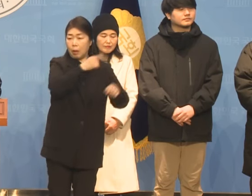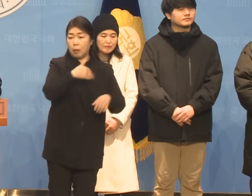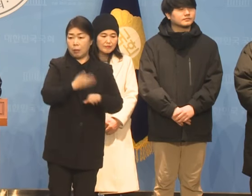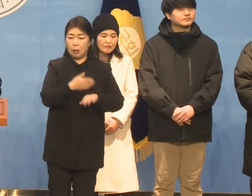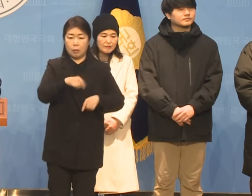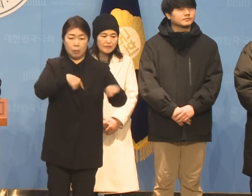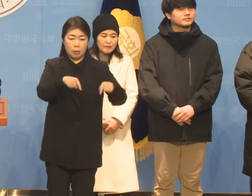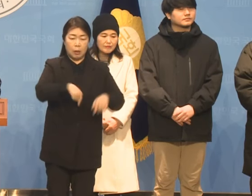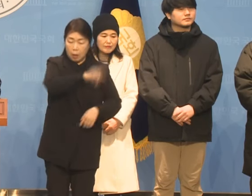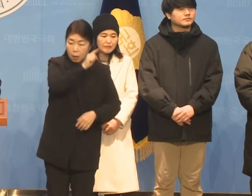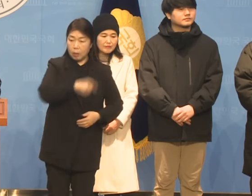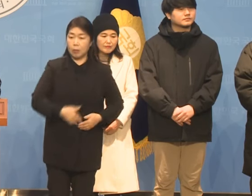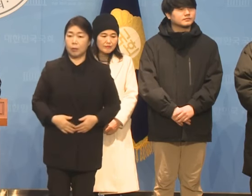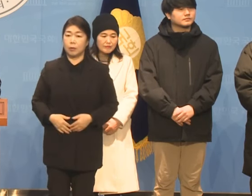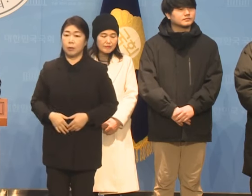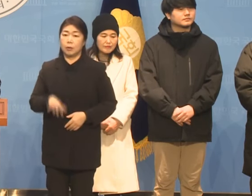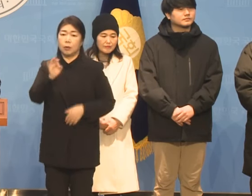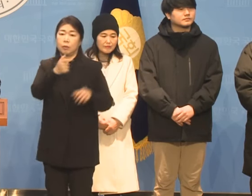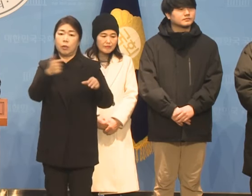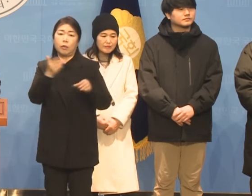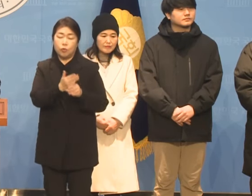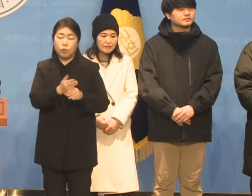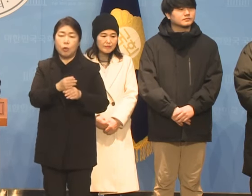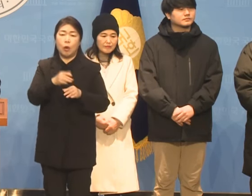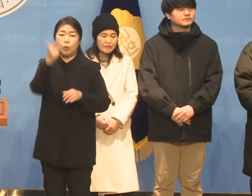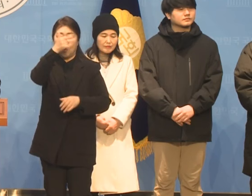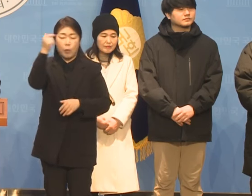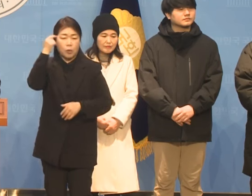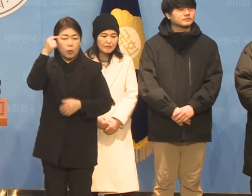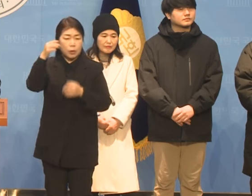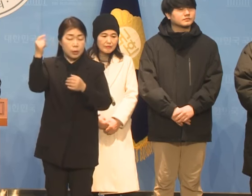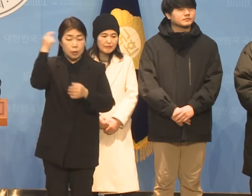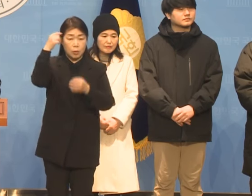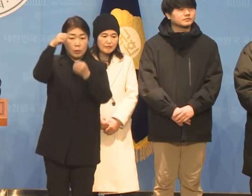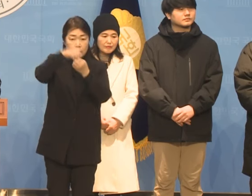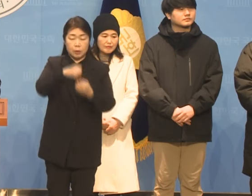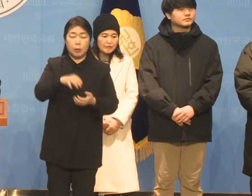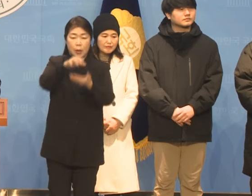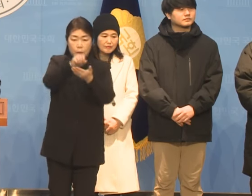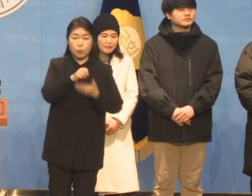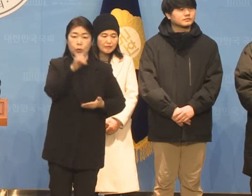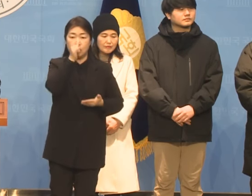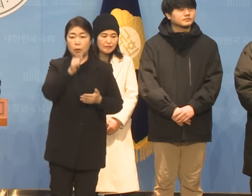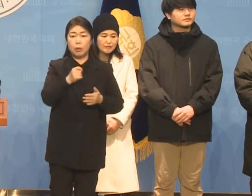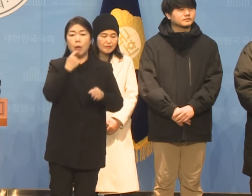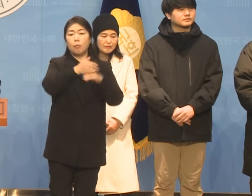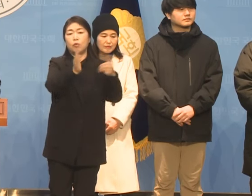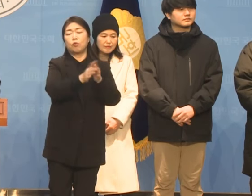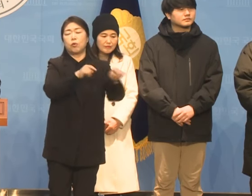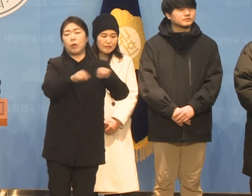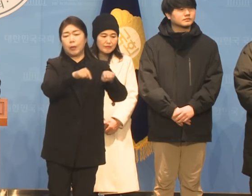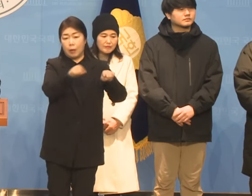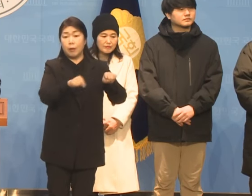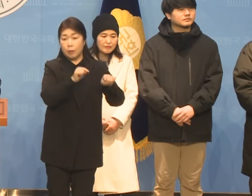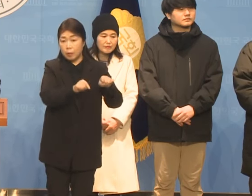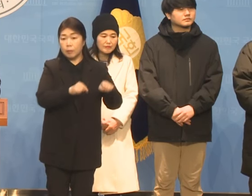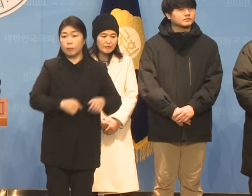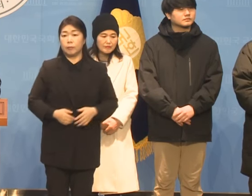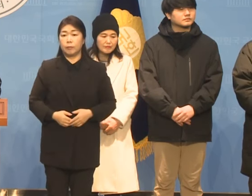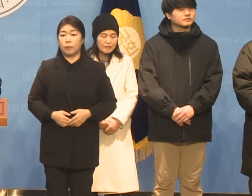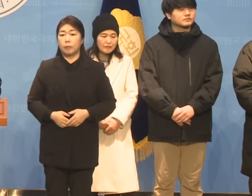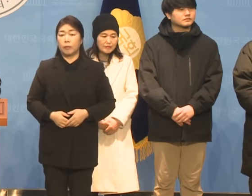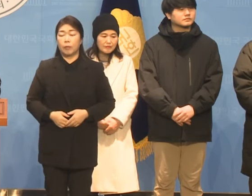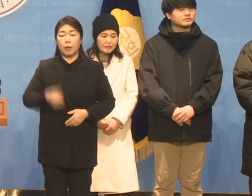김대중과 노무현의 정신이 살아 숨쉬는 진짜 민주정당, 대한민국 인구의 절반인